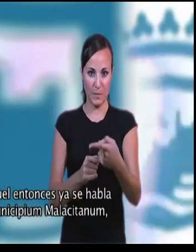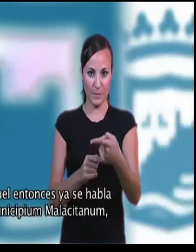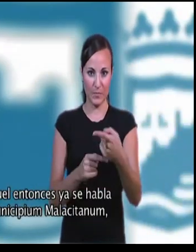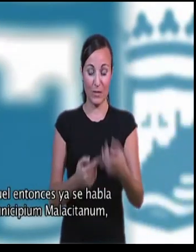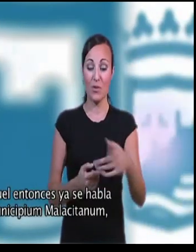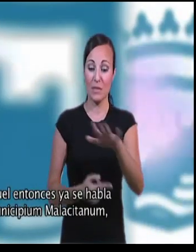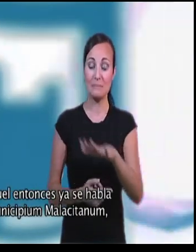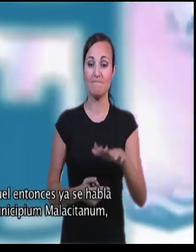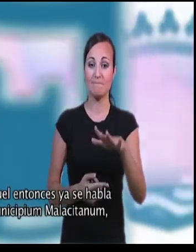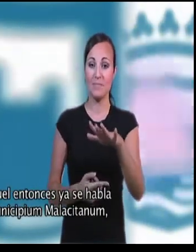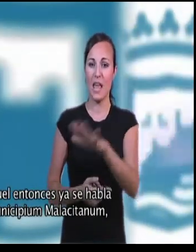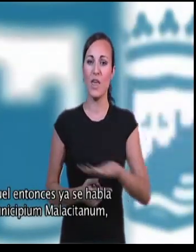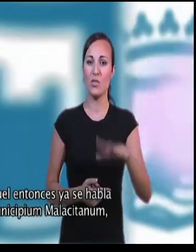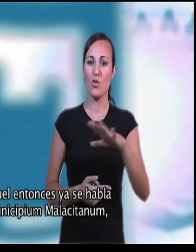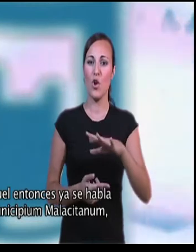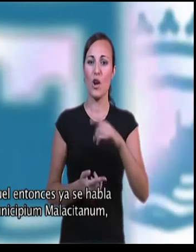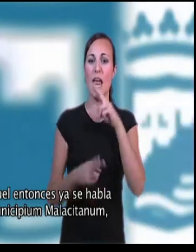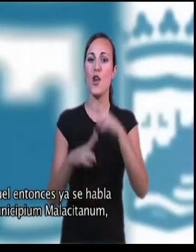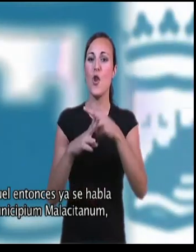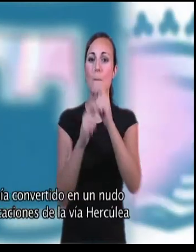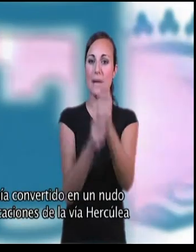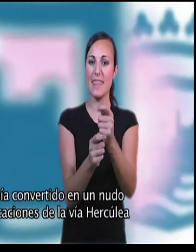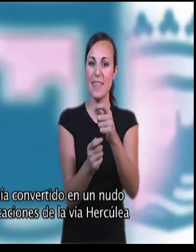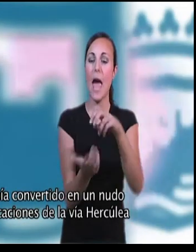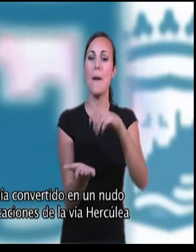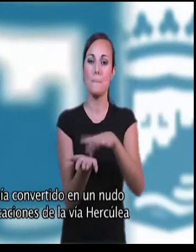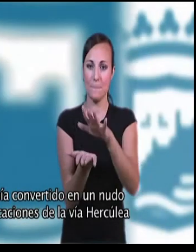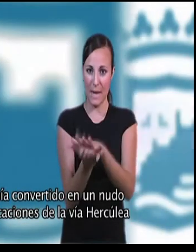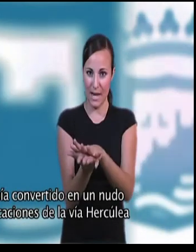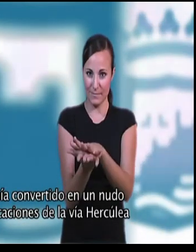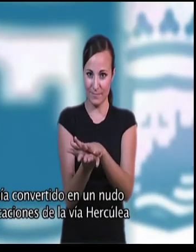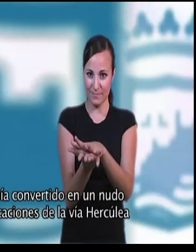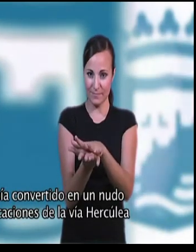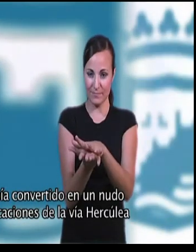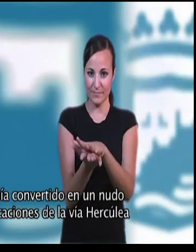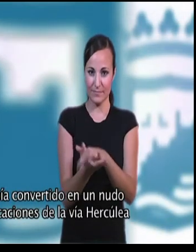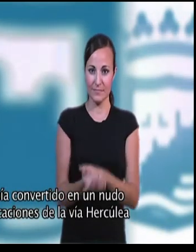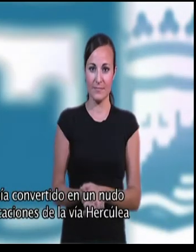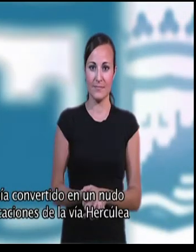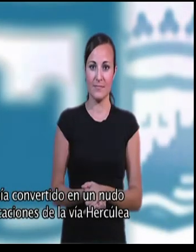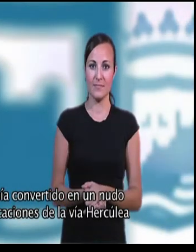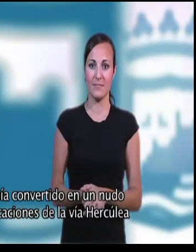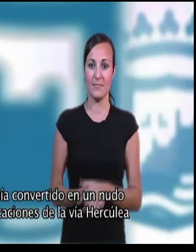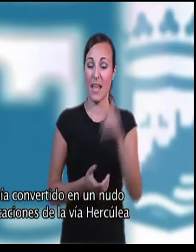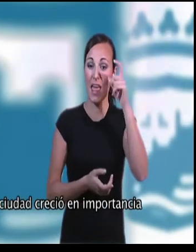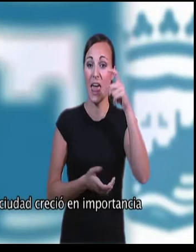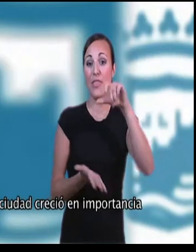entonces ya se habla del Municipum Malacitanum, que se había convertido en un nudo de comunicaciones de la vía Hercúlea, con lo que la